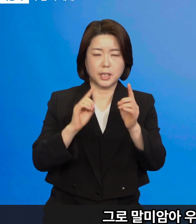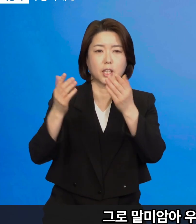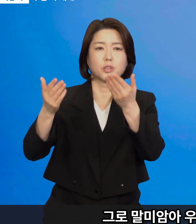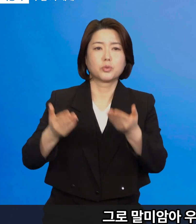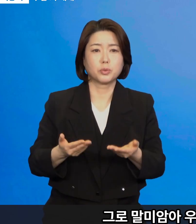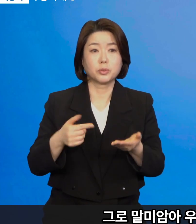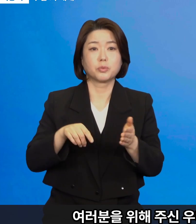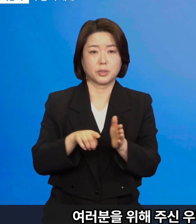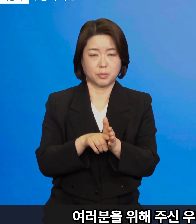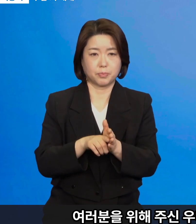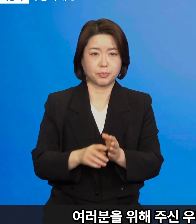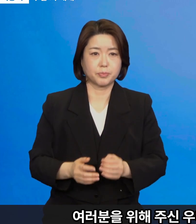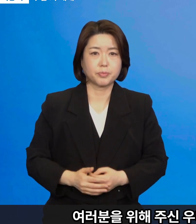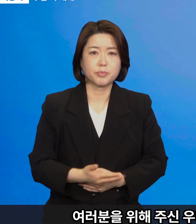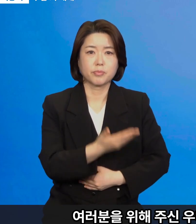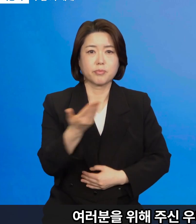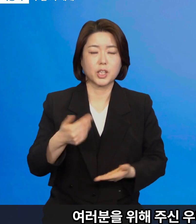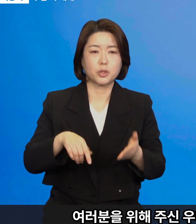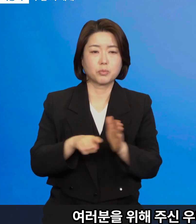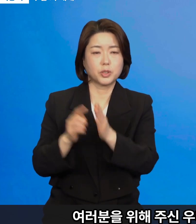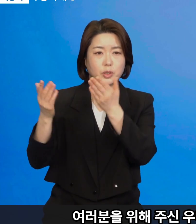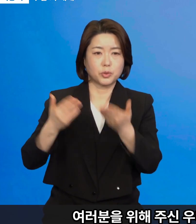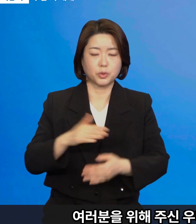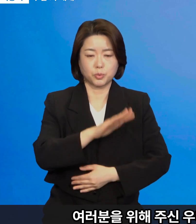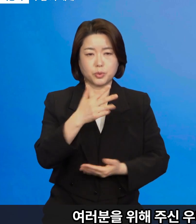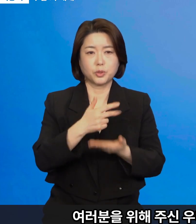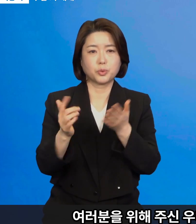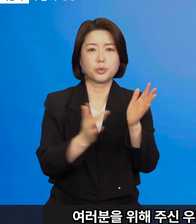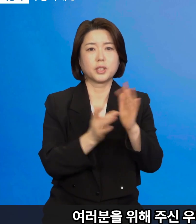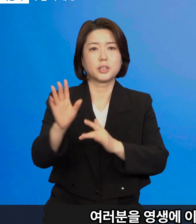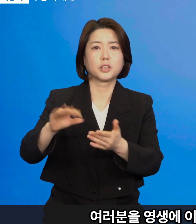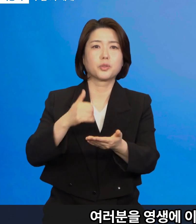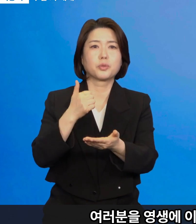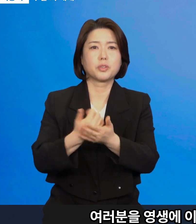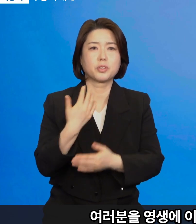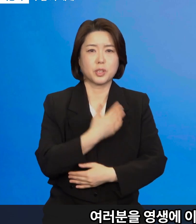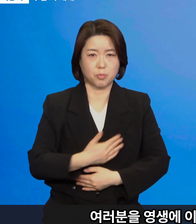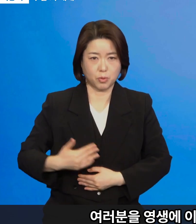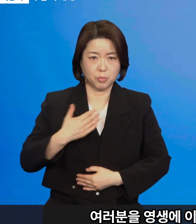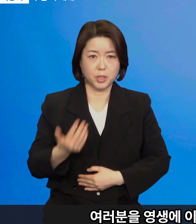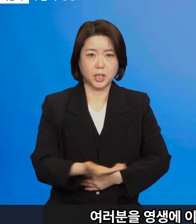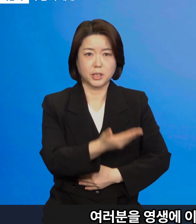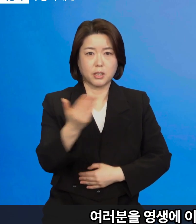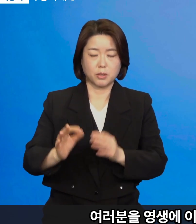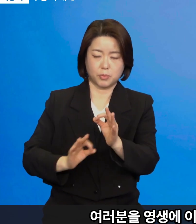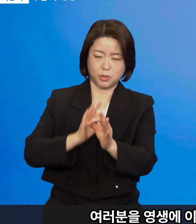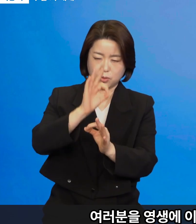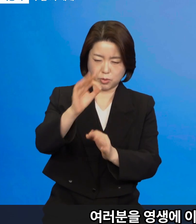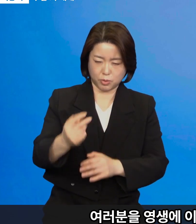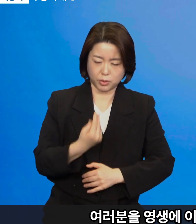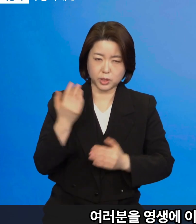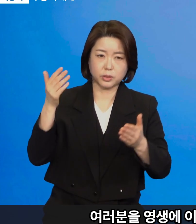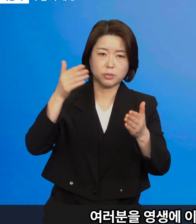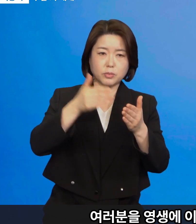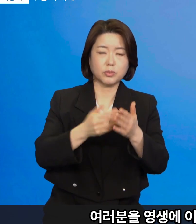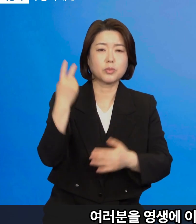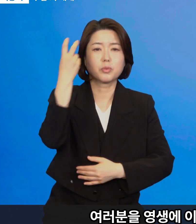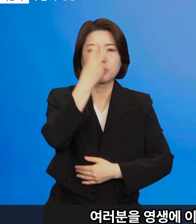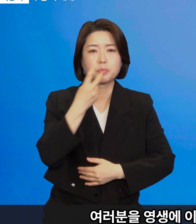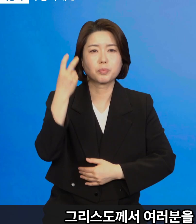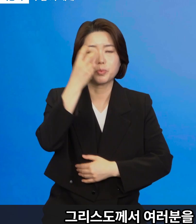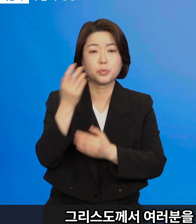하심이라. 여러분을 위해 주신 우리 주 예수 그리스도의 몸이 여러분을 영생에 이르도록 보호해